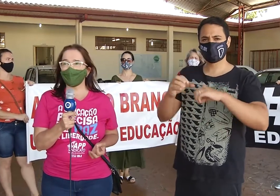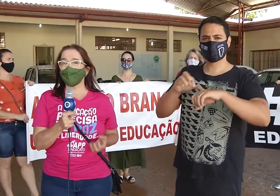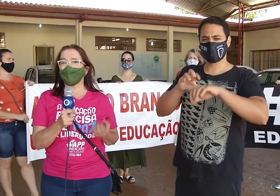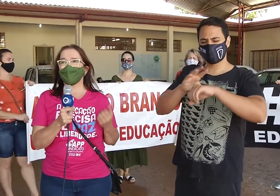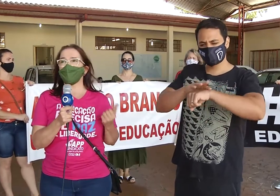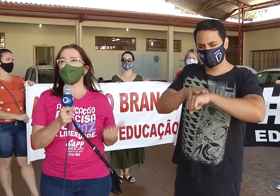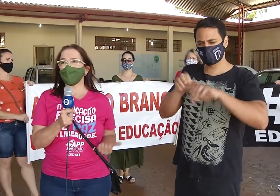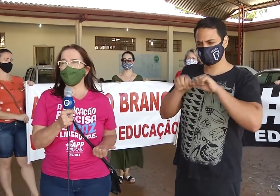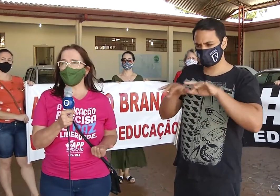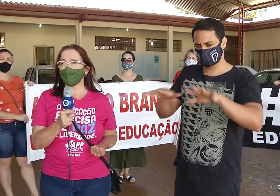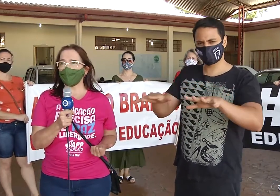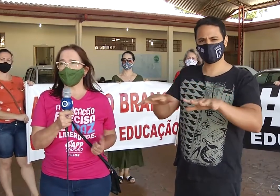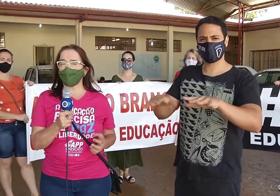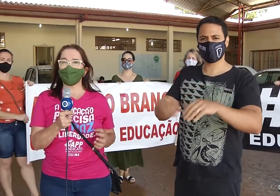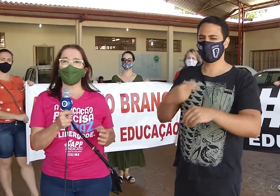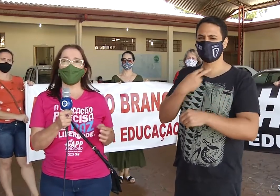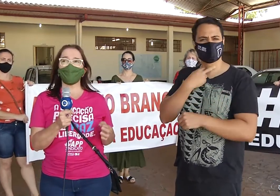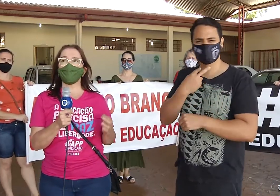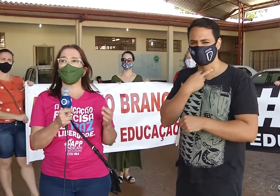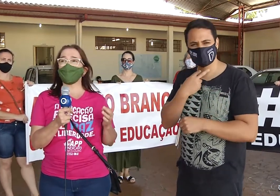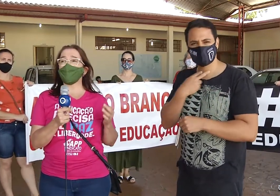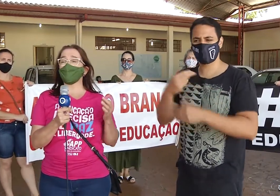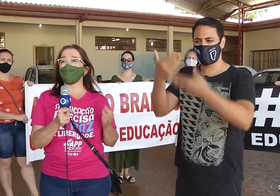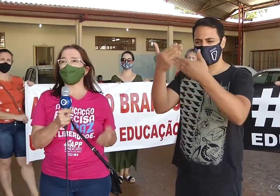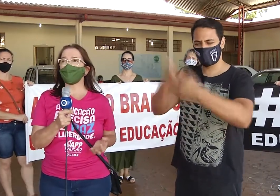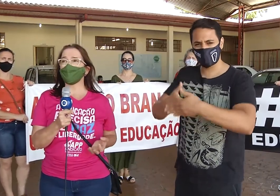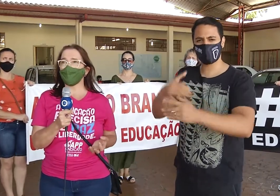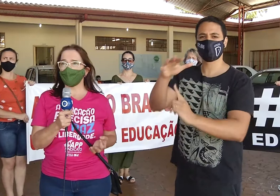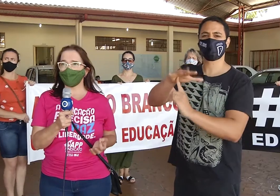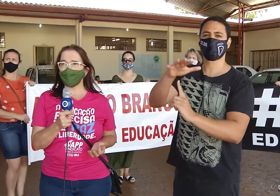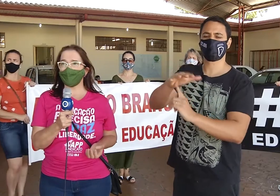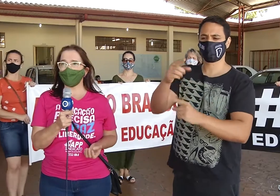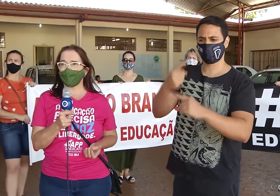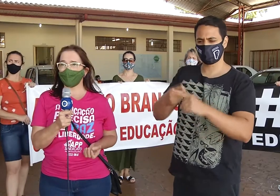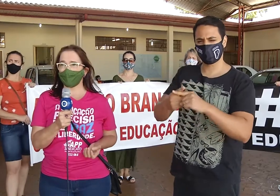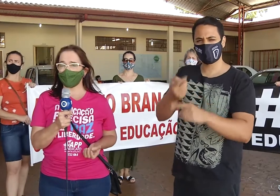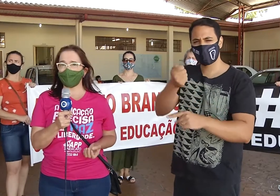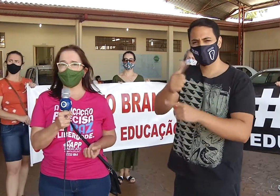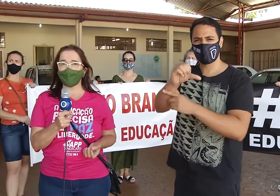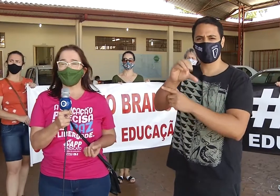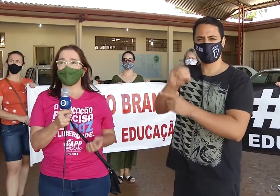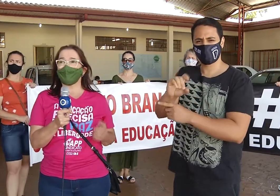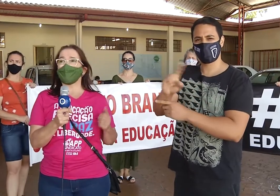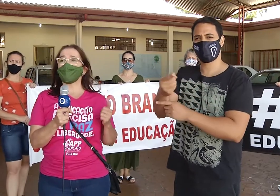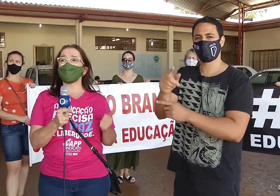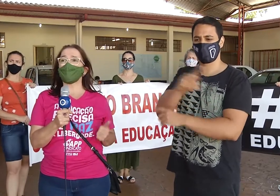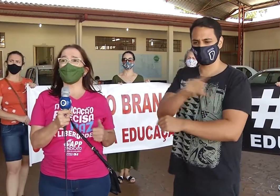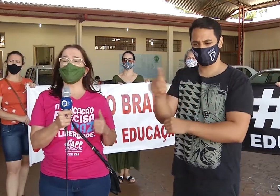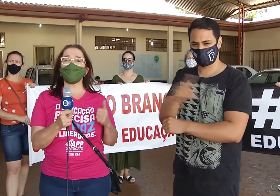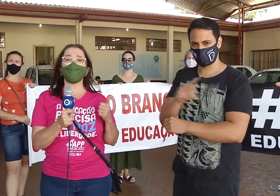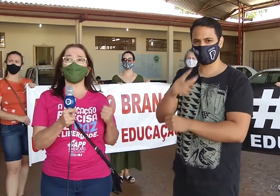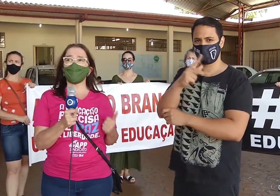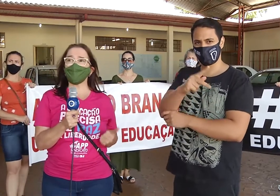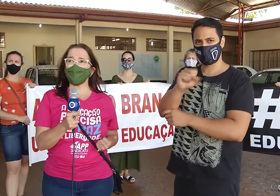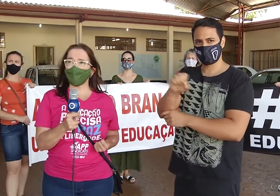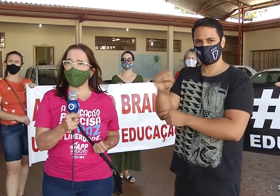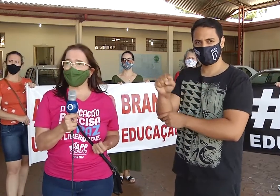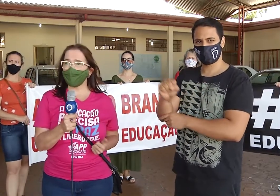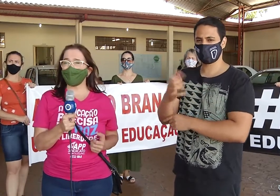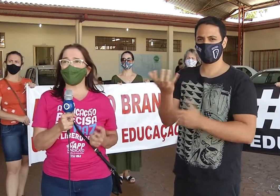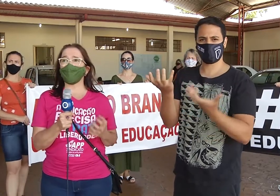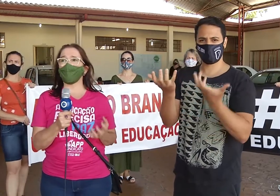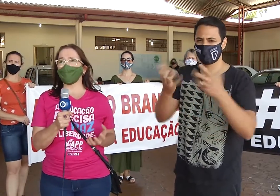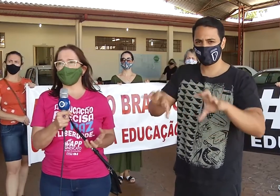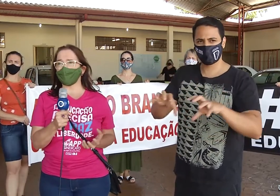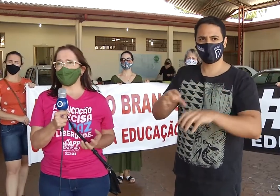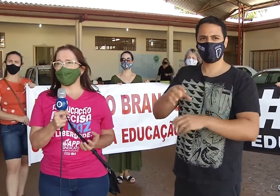para se fazer prova no Paraná, porque são quase 90 mil professores PSS. E também nós não queremos